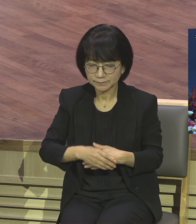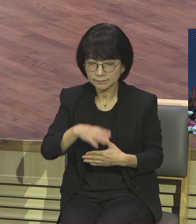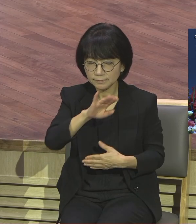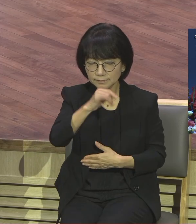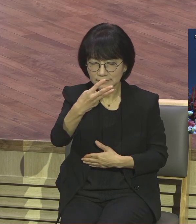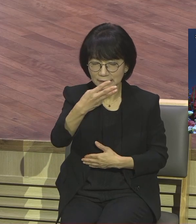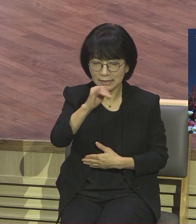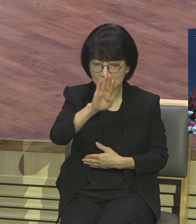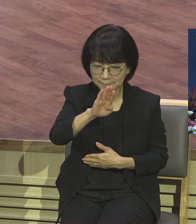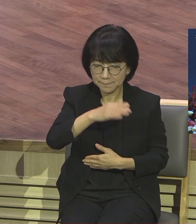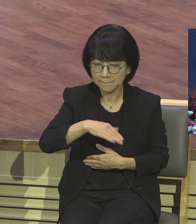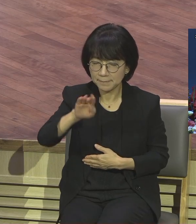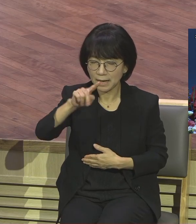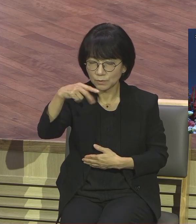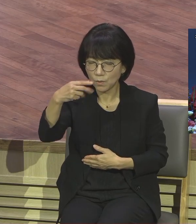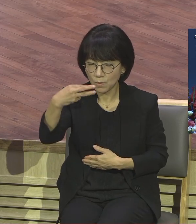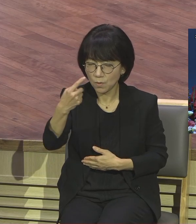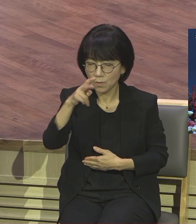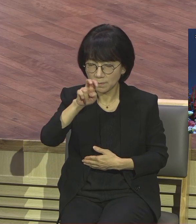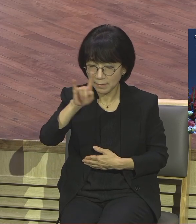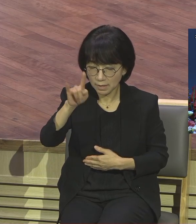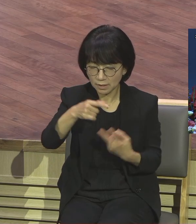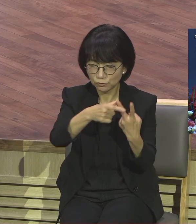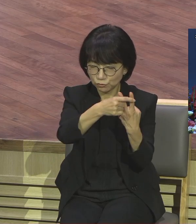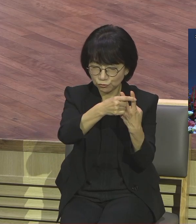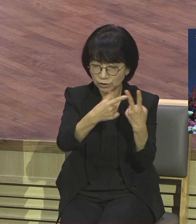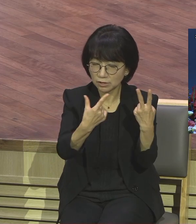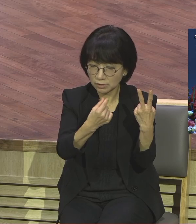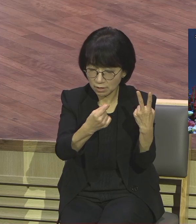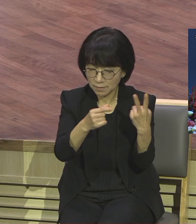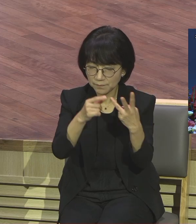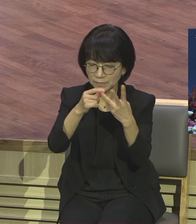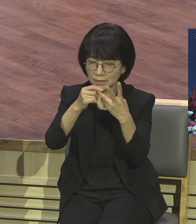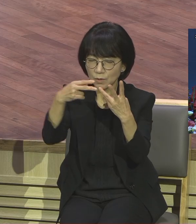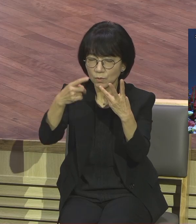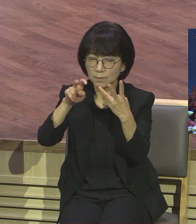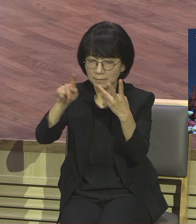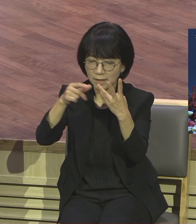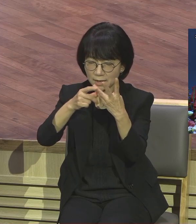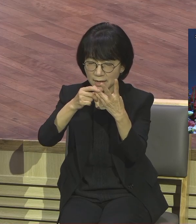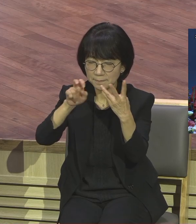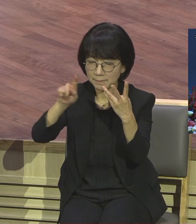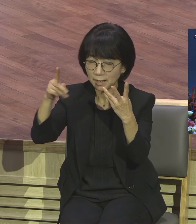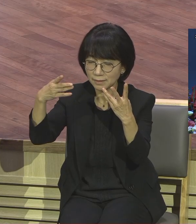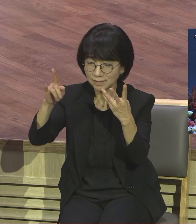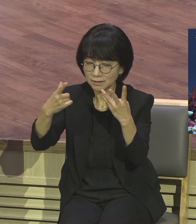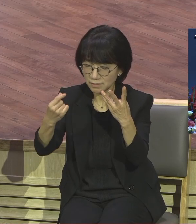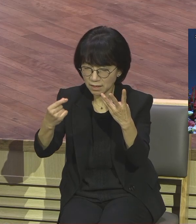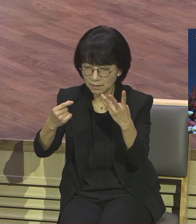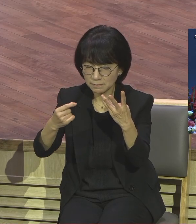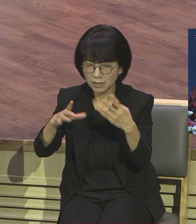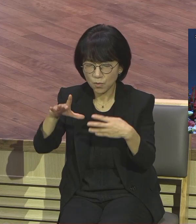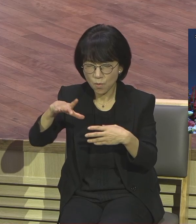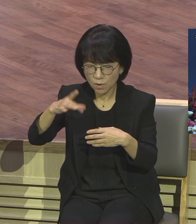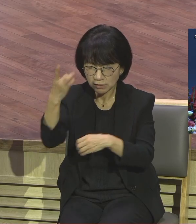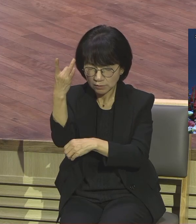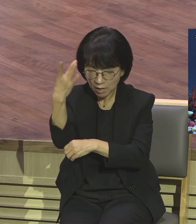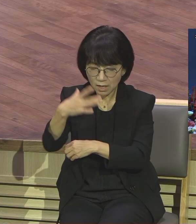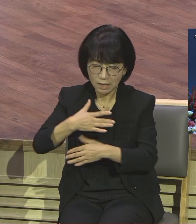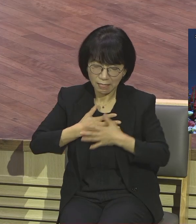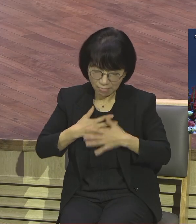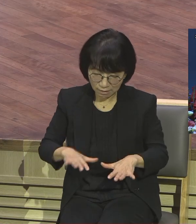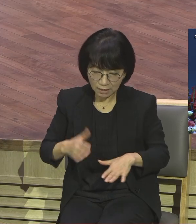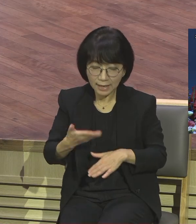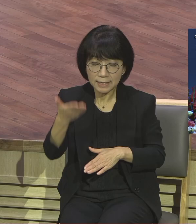빌립과 바돌로매처럼, 도마와 마태처럼 정말로 연약한 자들이지만 이 언약을 잡고 나감으로